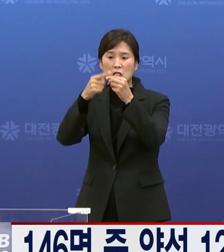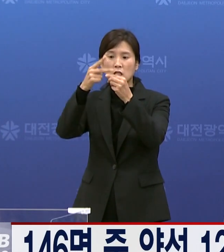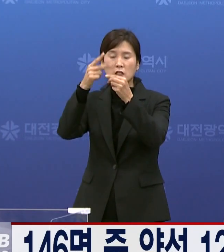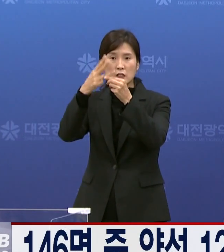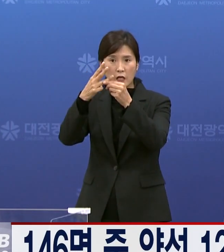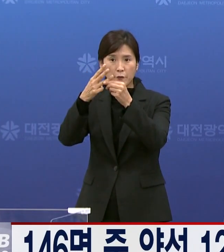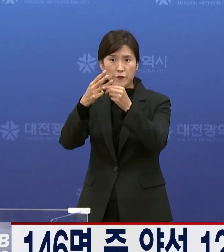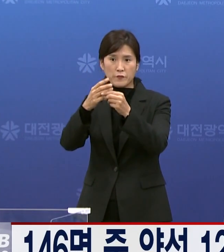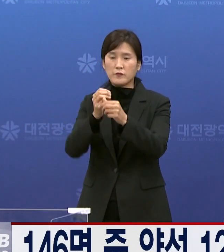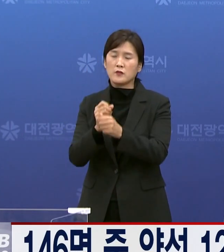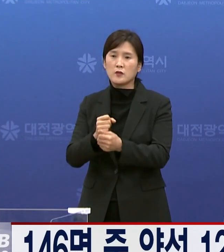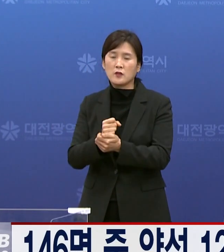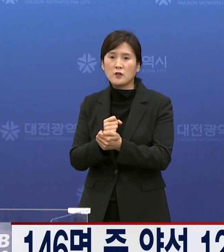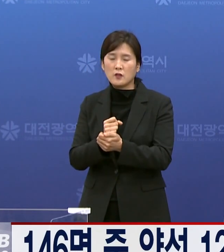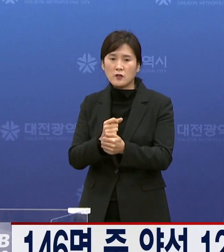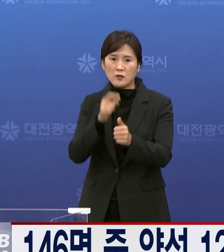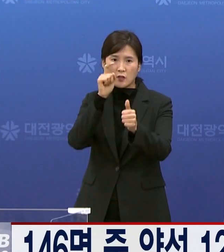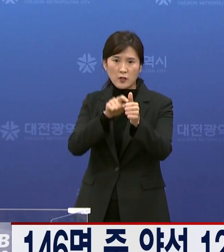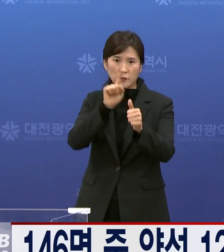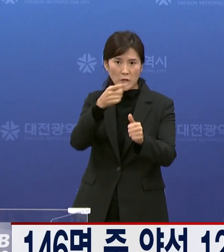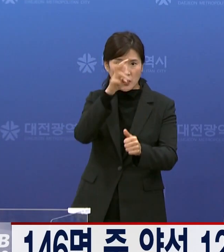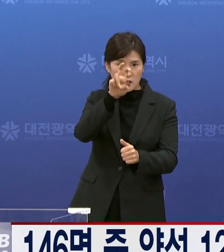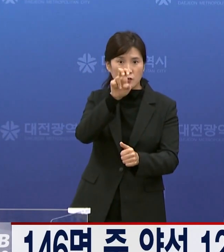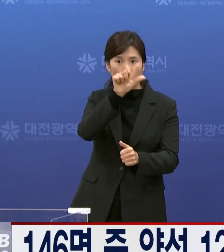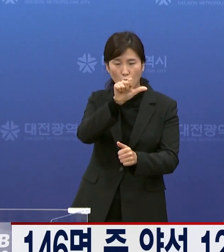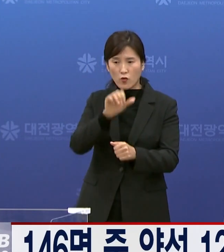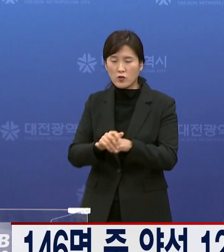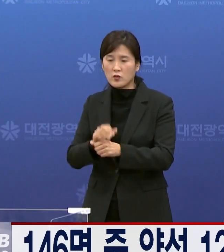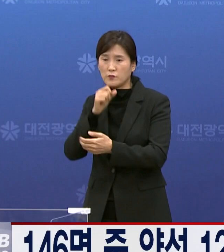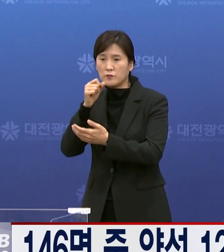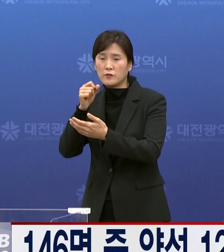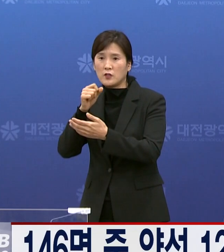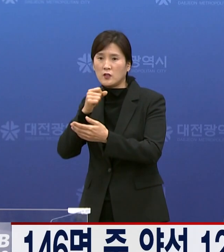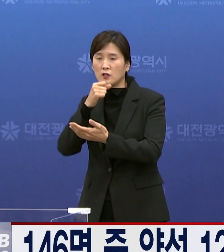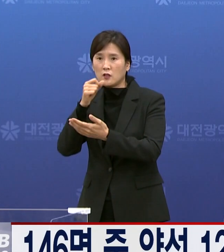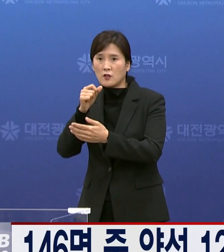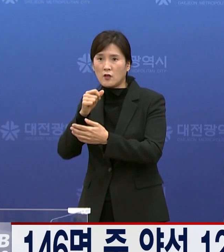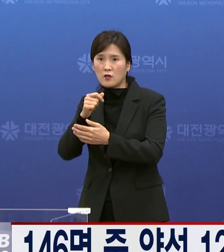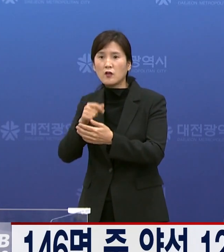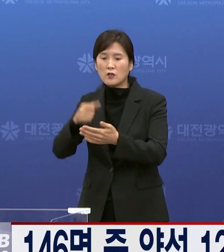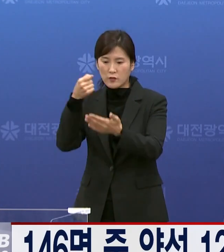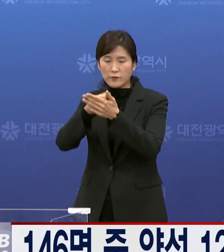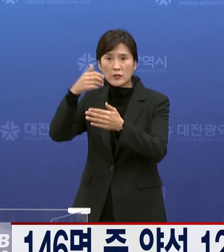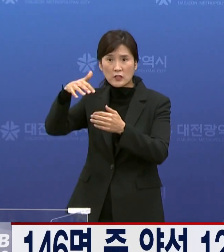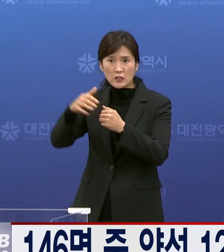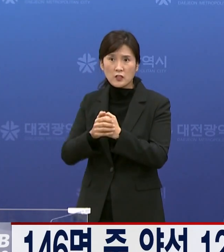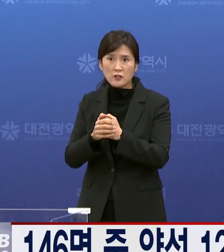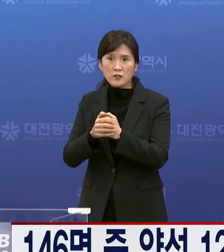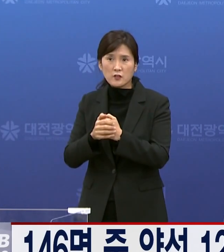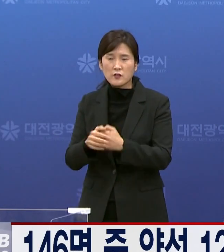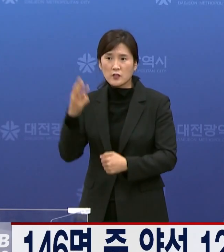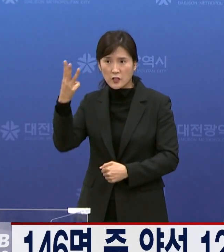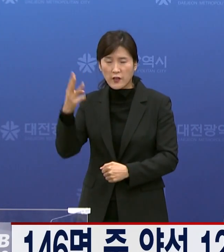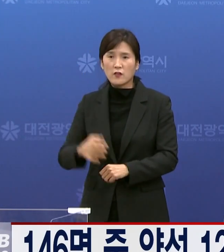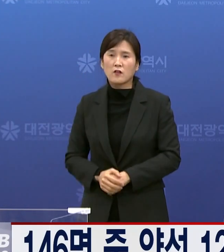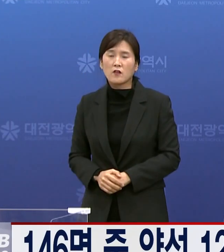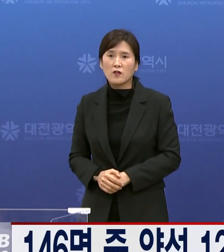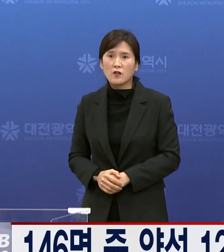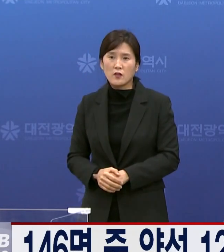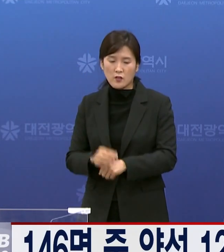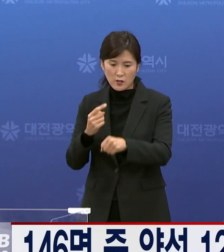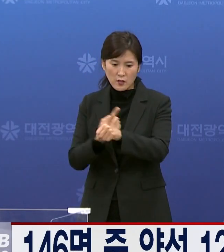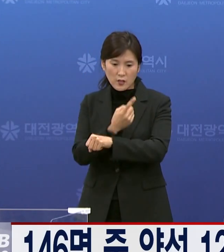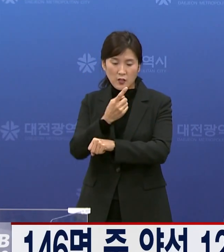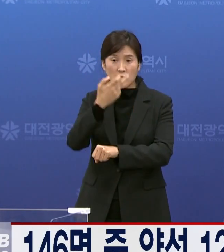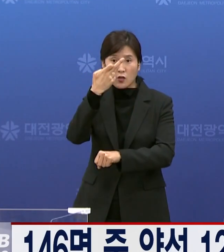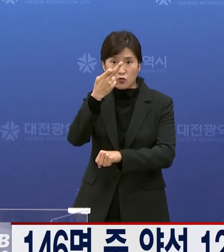양성 125명, 음성 18명, 미결정 3명이었으며 그 외 12명 중